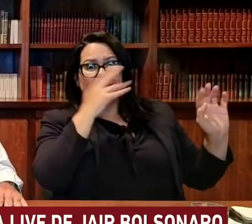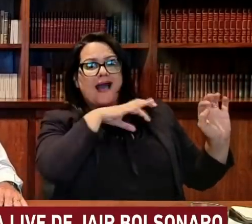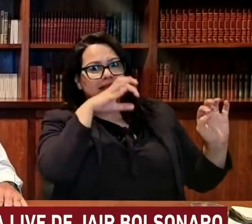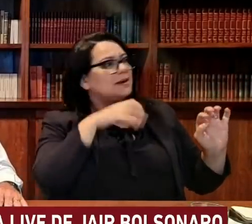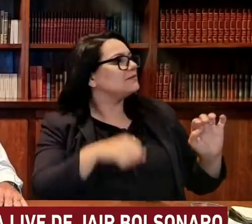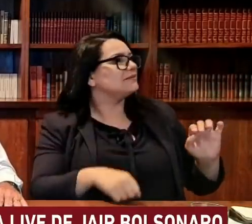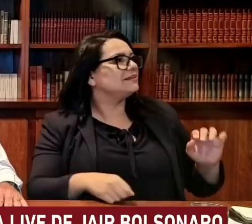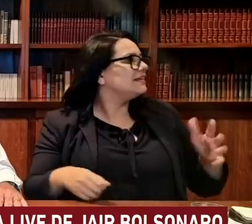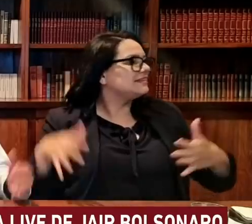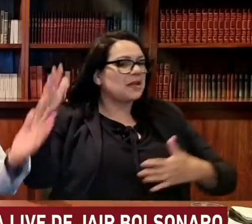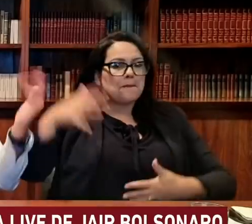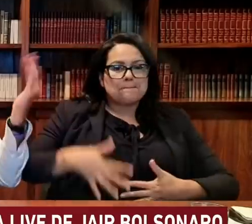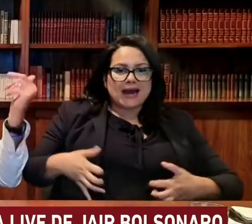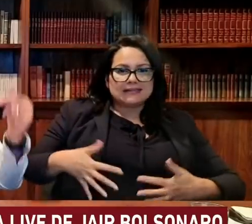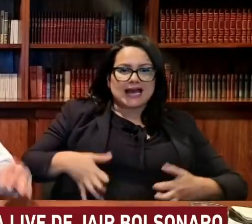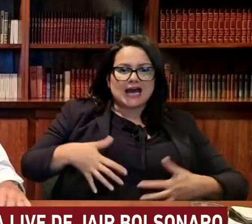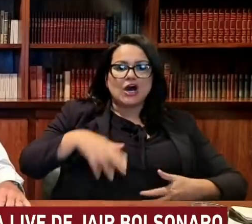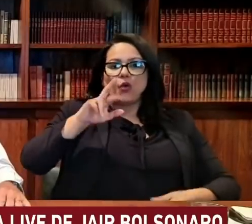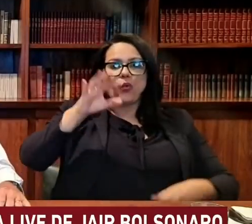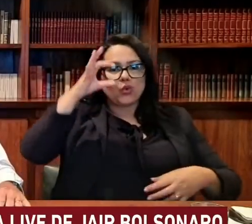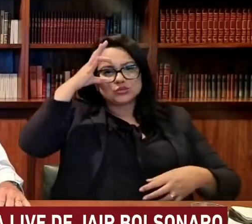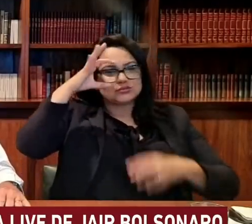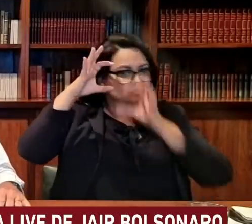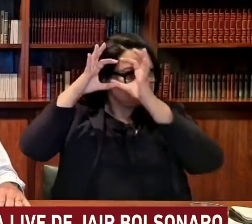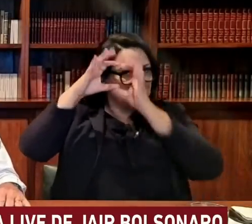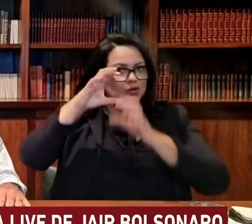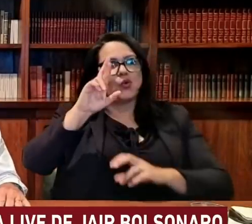tem um urso panda aqui. Vem cá, Gil. É verdade.